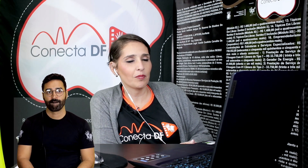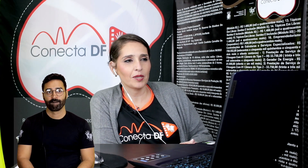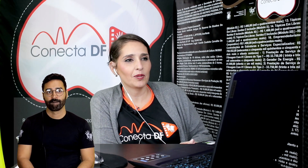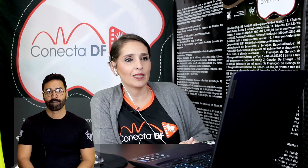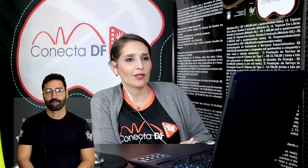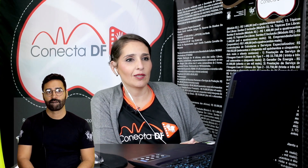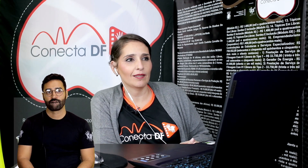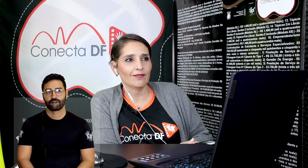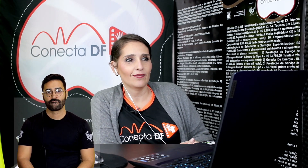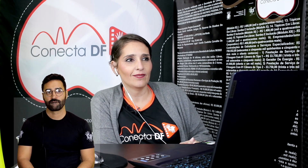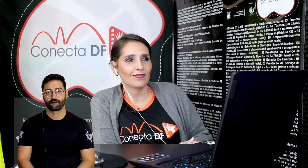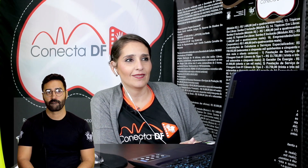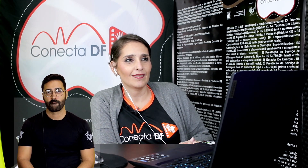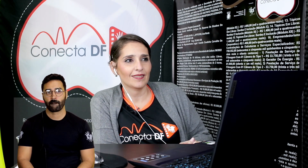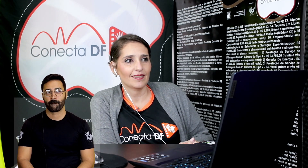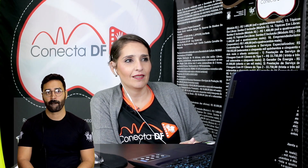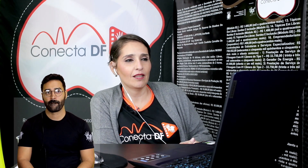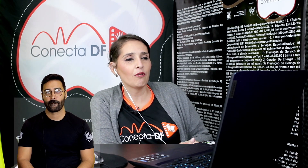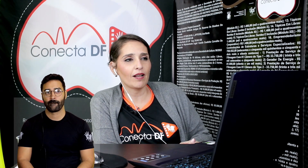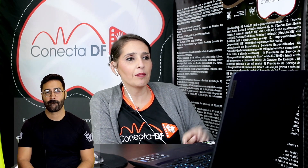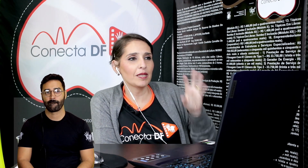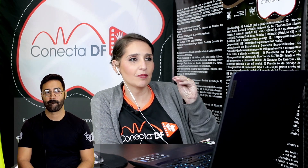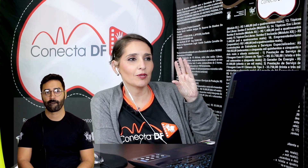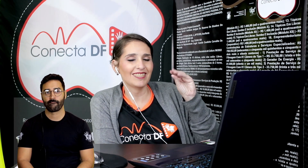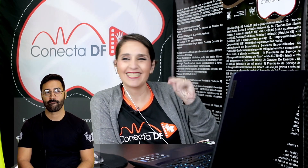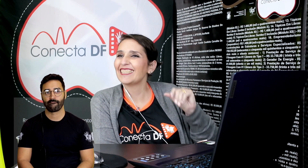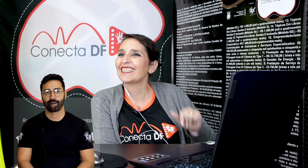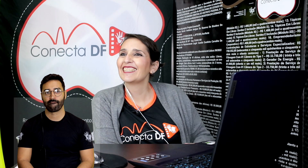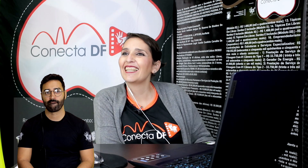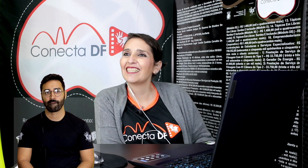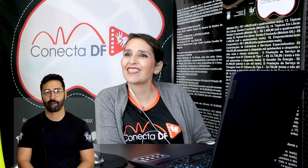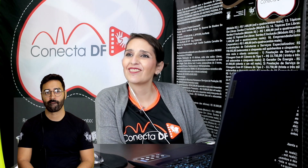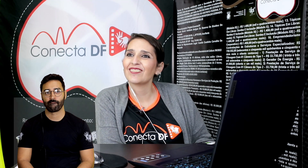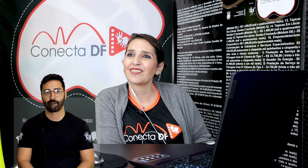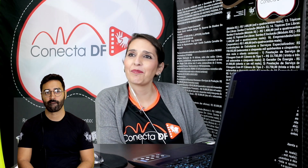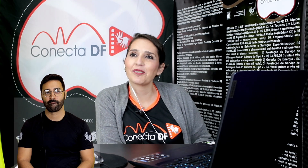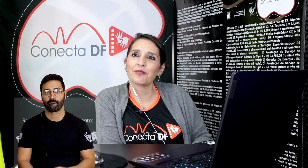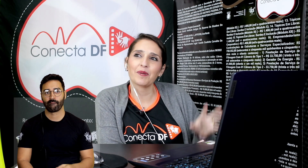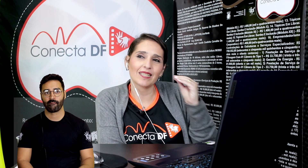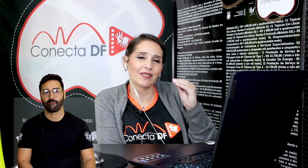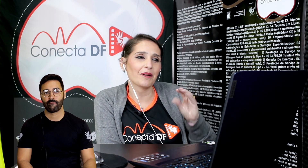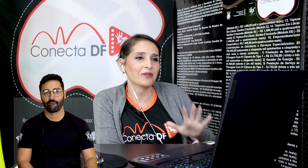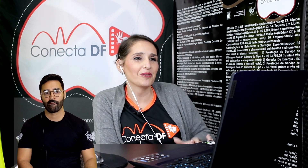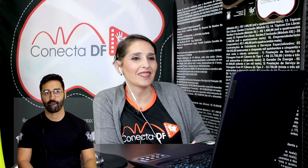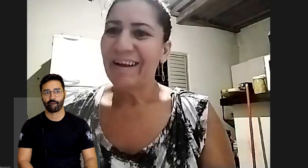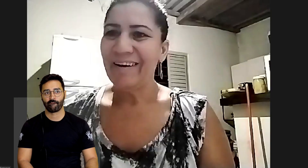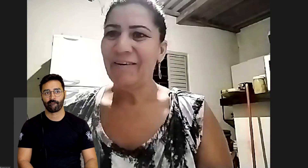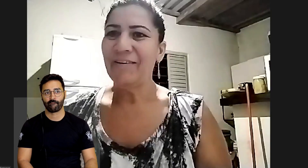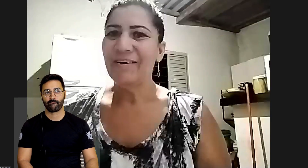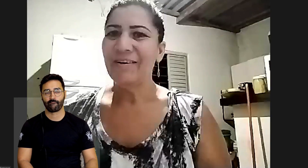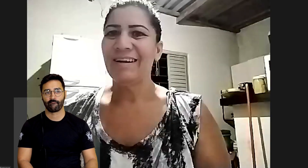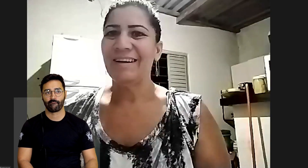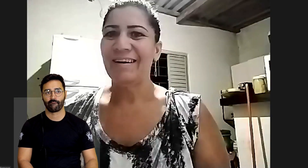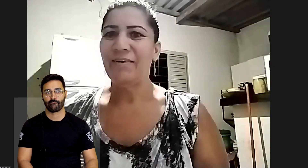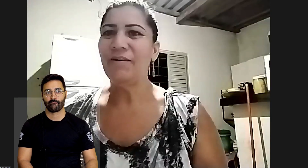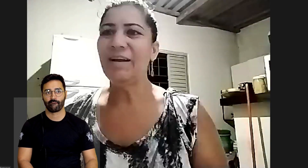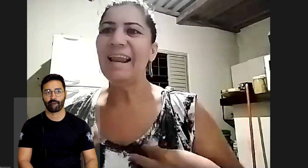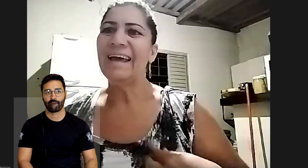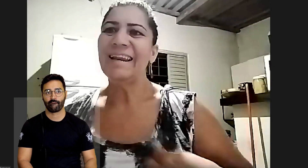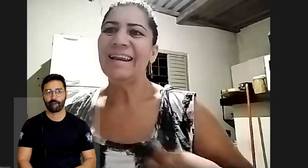Fala alguma coisa agora. Oi? Não, fala mesmo. Isso. Só para a gente pegar seu áudio aqui.